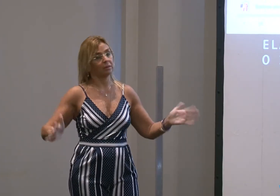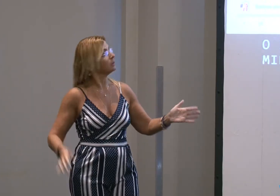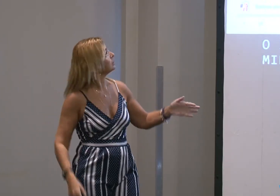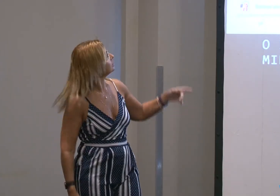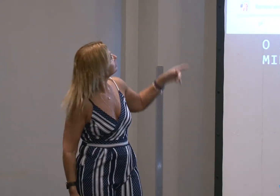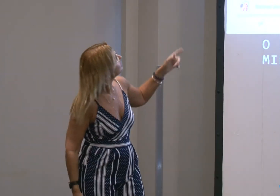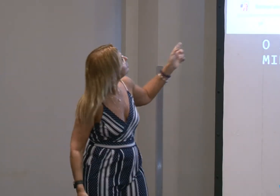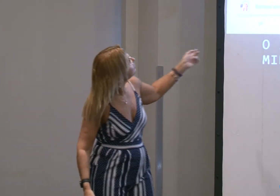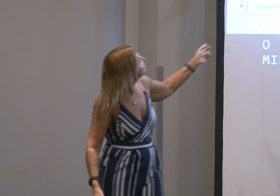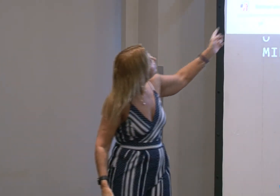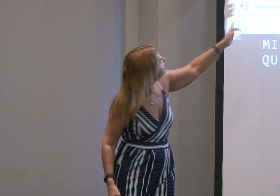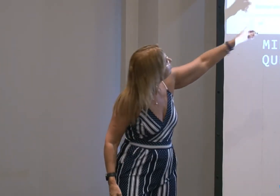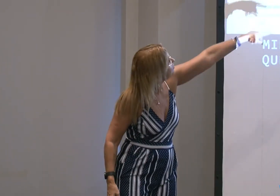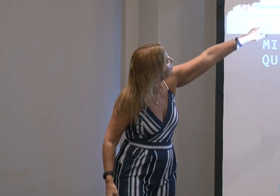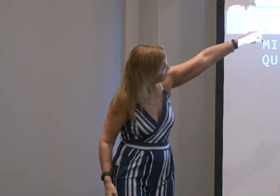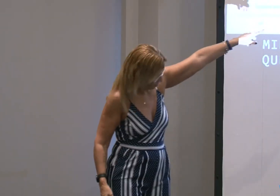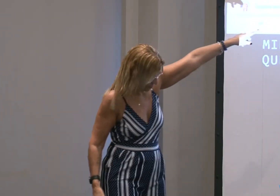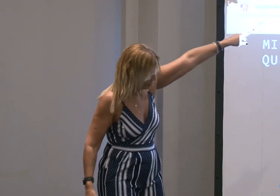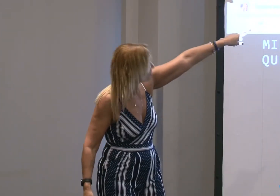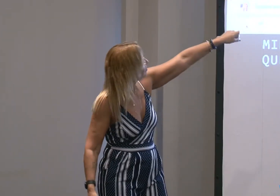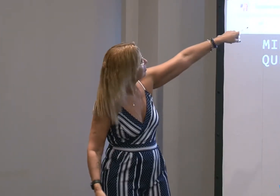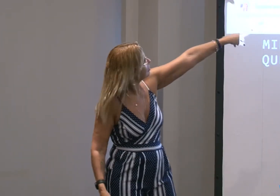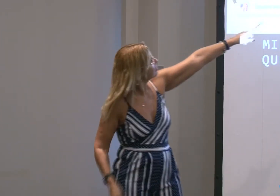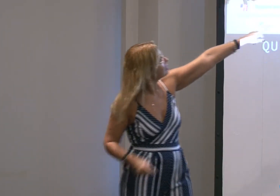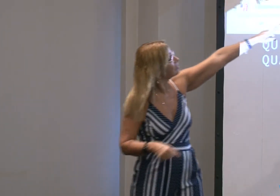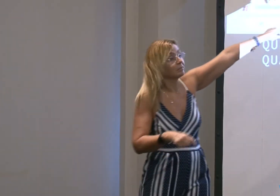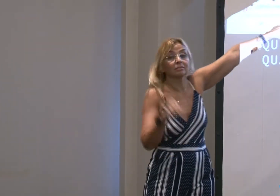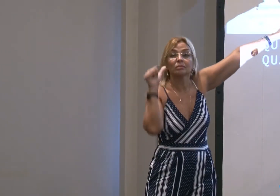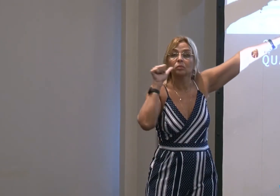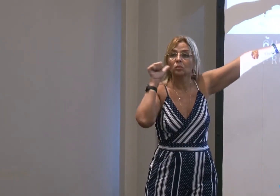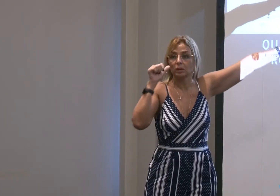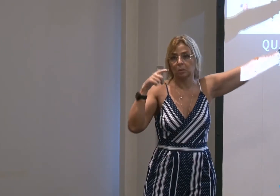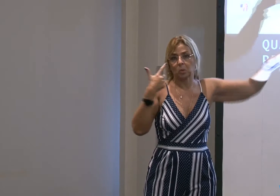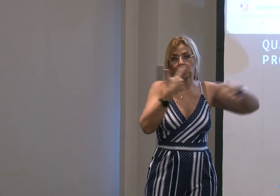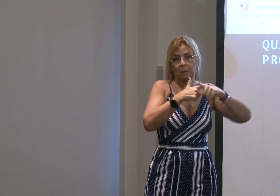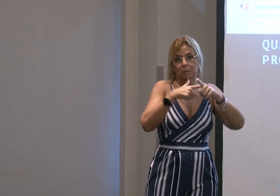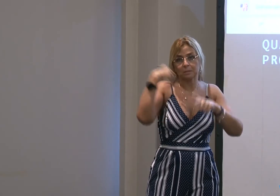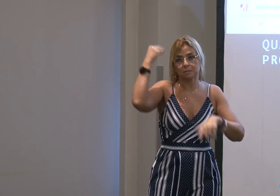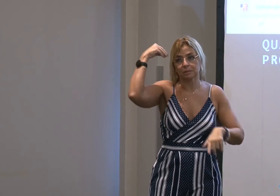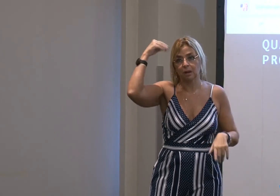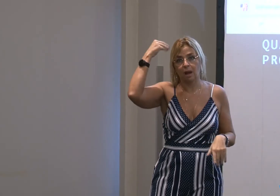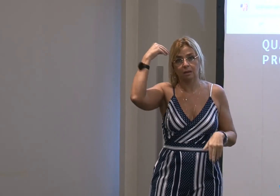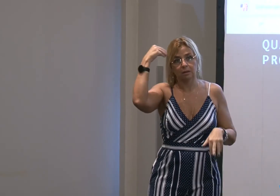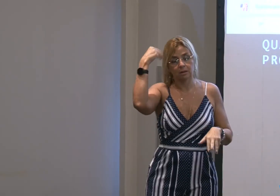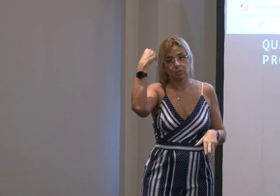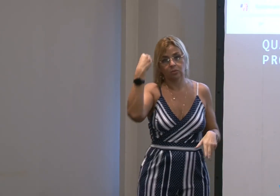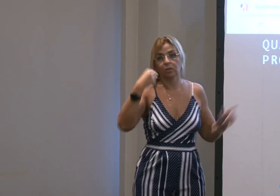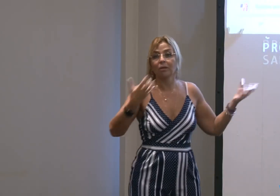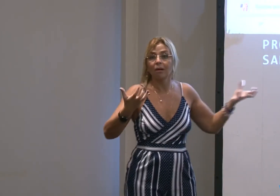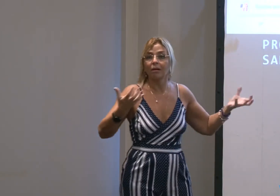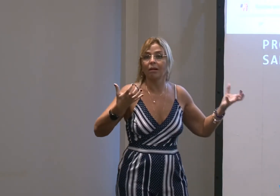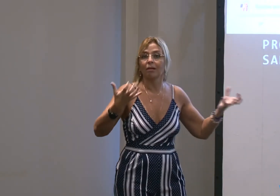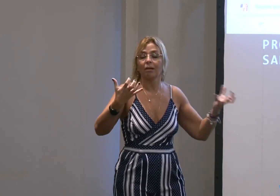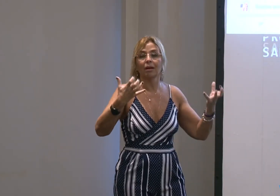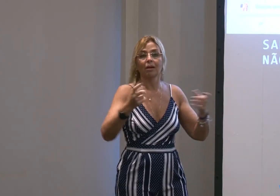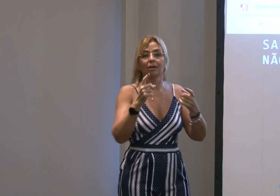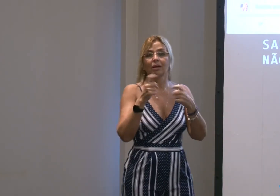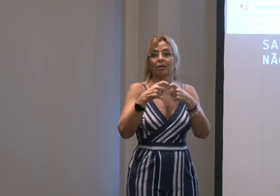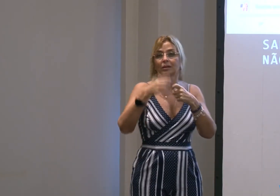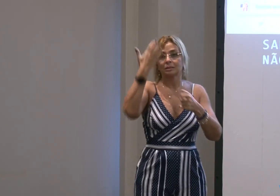dos profissionais da área da saúde saberem língua de sinais para não dependerem de um profissional intérprete. Aqui teve uma outra questão, que foi uma